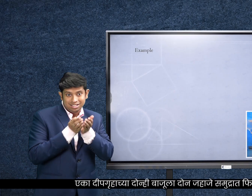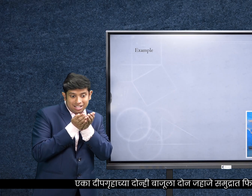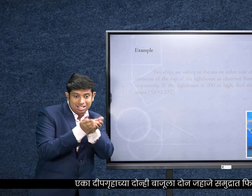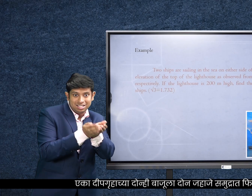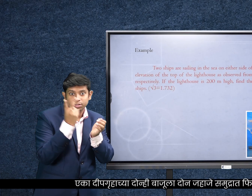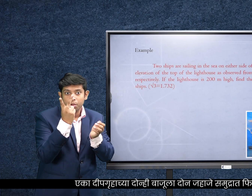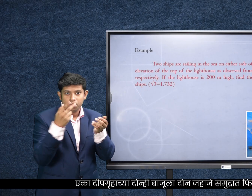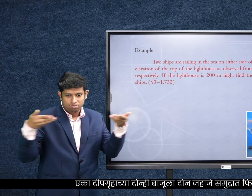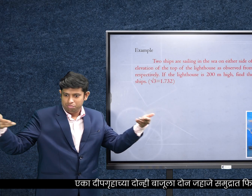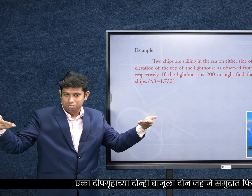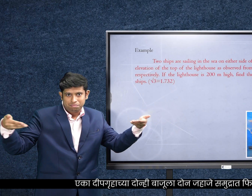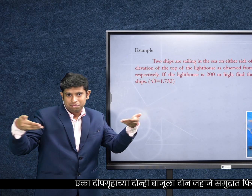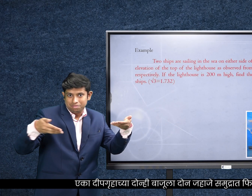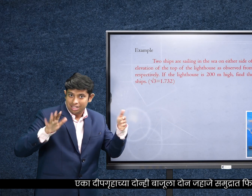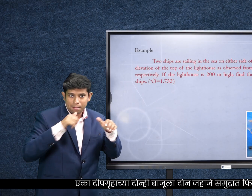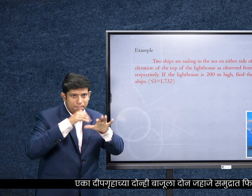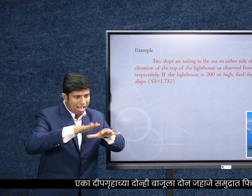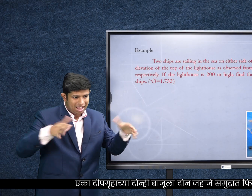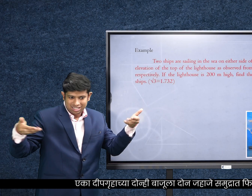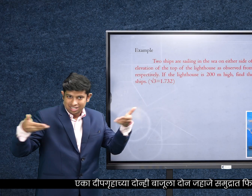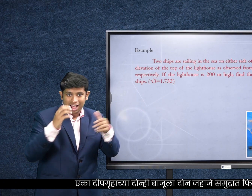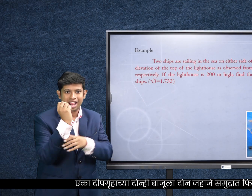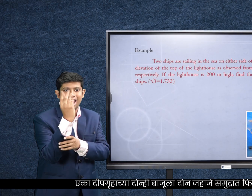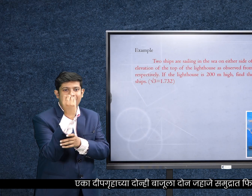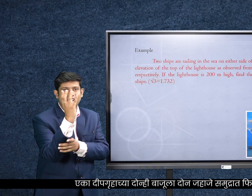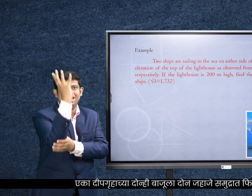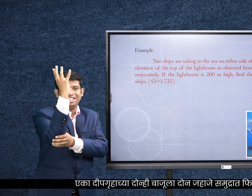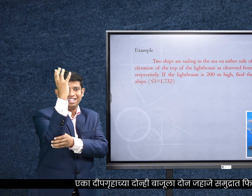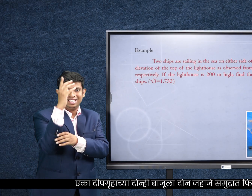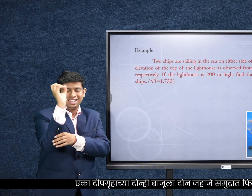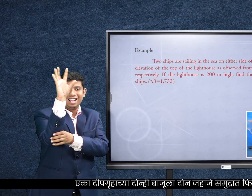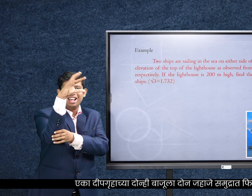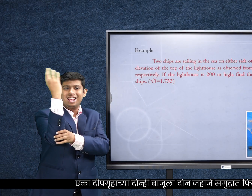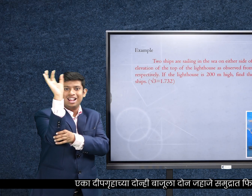एका दीपगृहाच्या दोन्ही बाजूला 2 जहाजे समुद्रात फिरत आहेत.